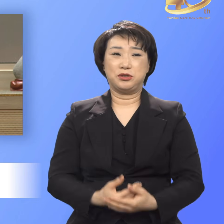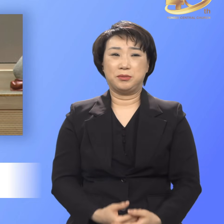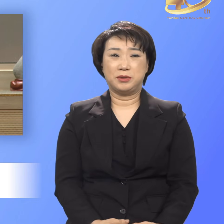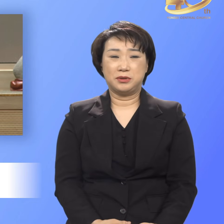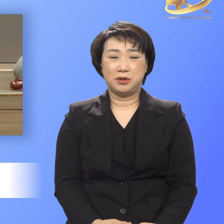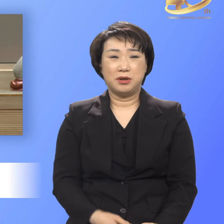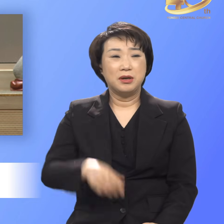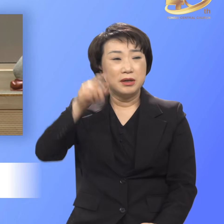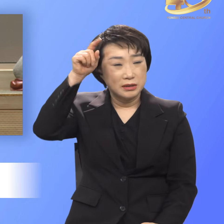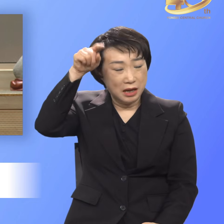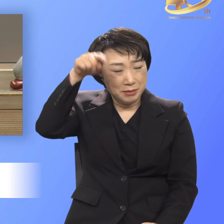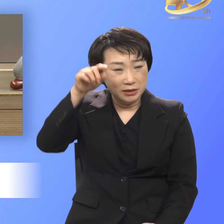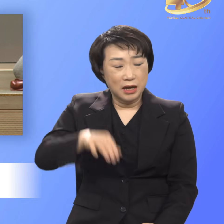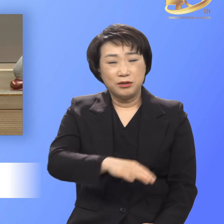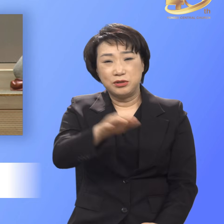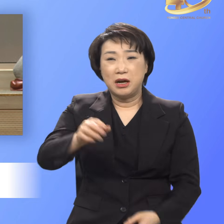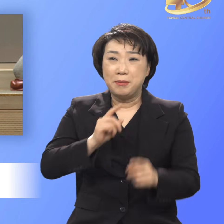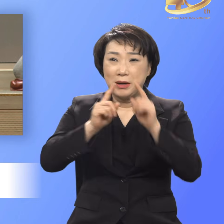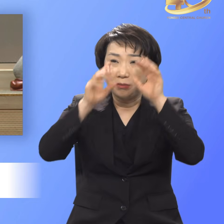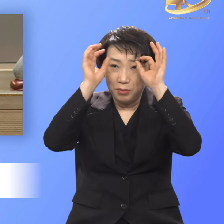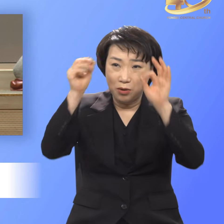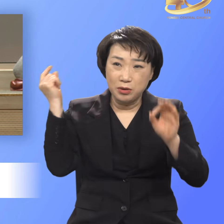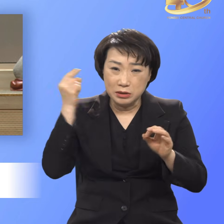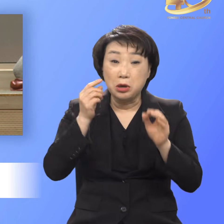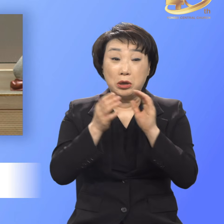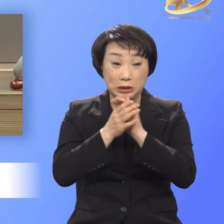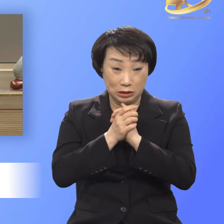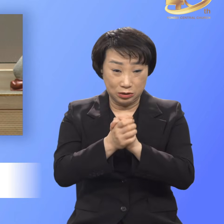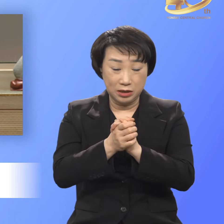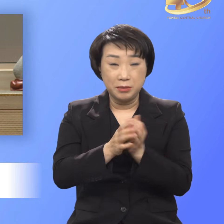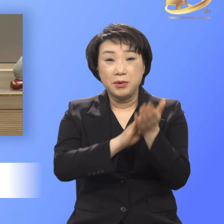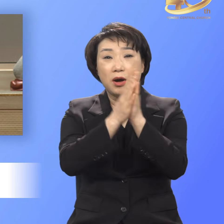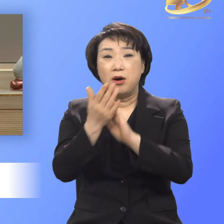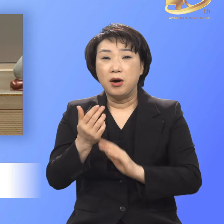주시옵소서. 날마다 말씀을 듣고 기도하여